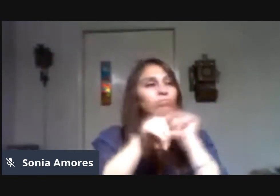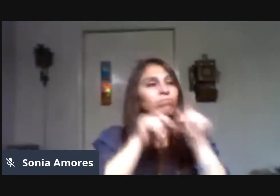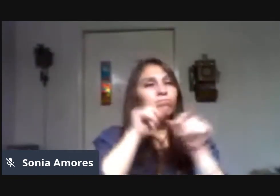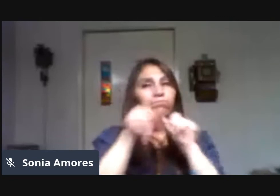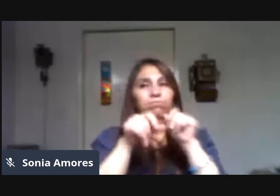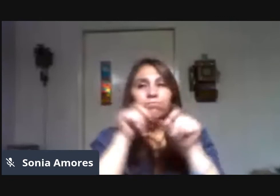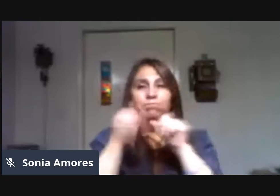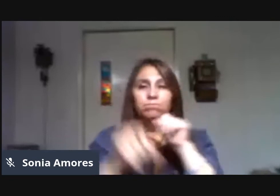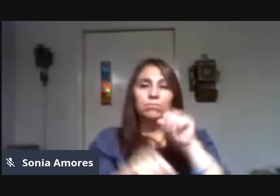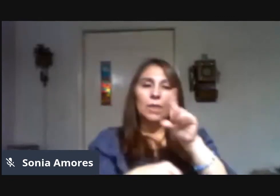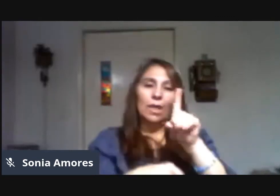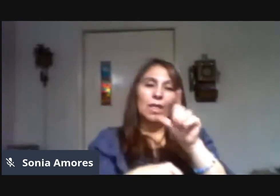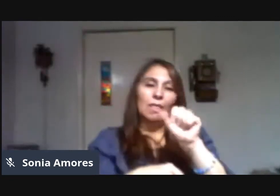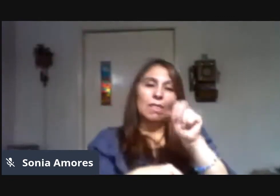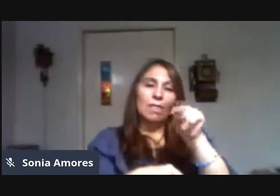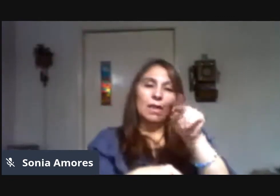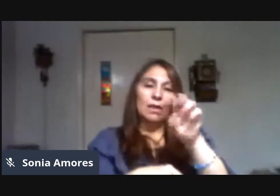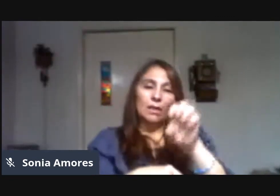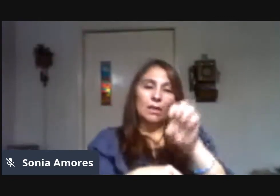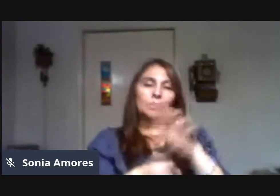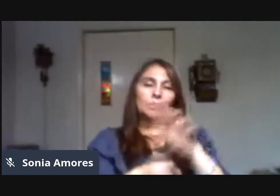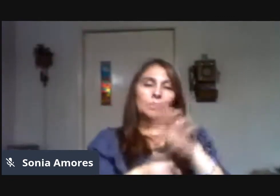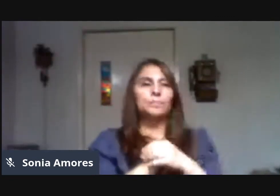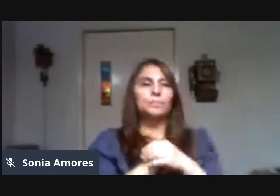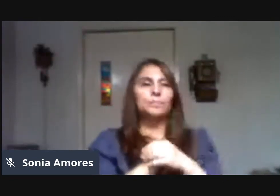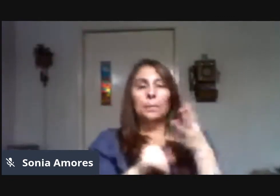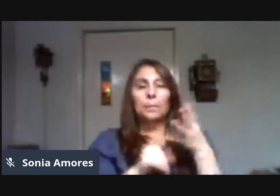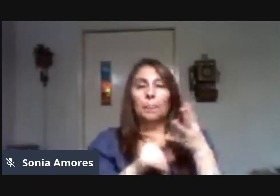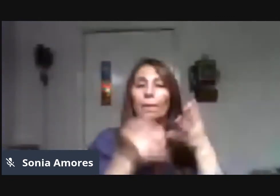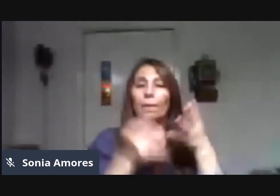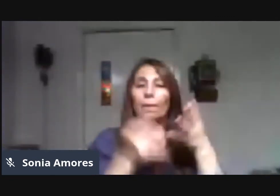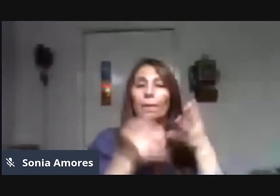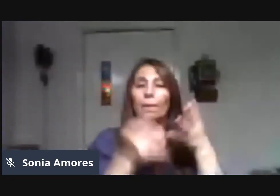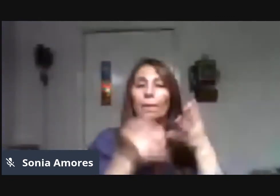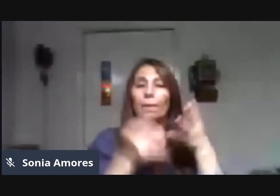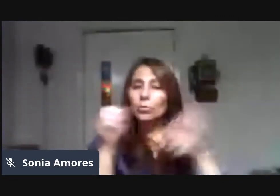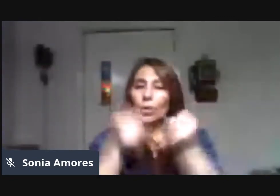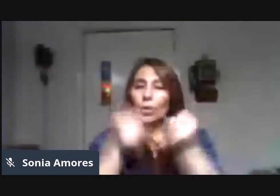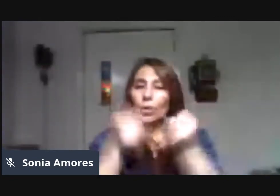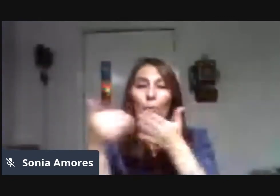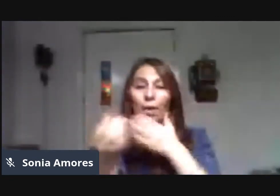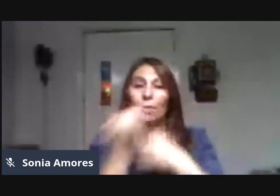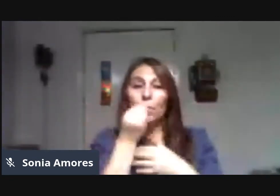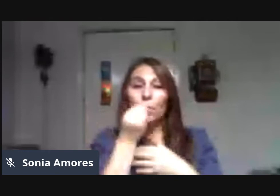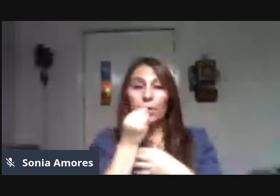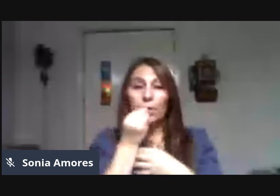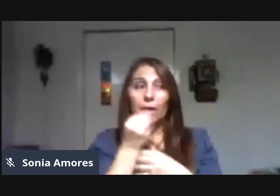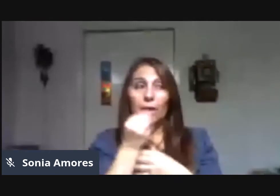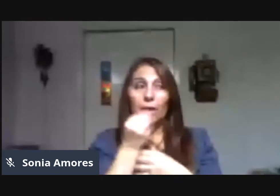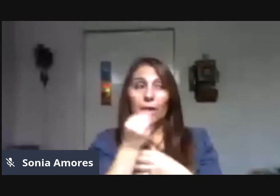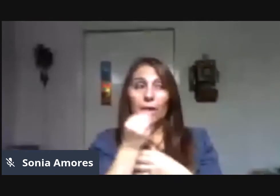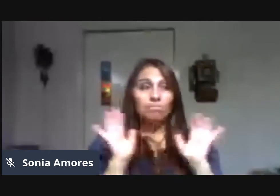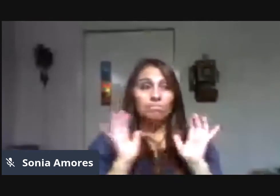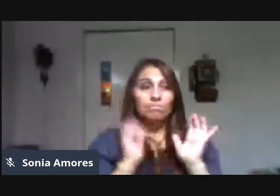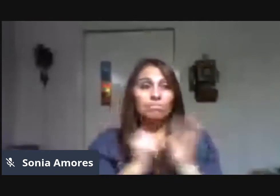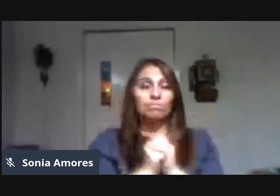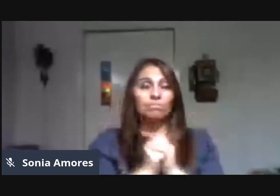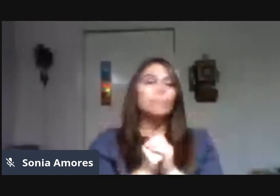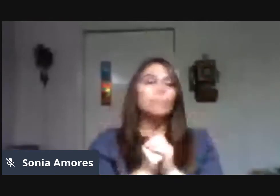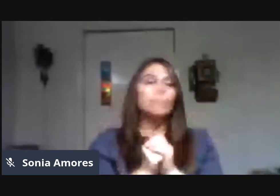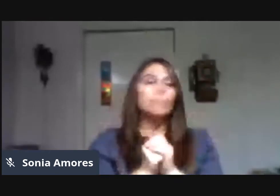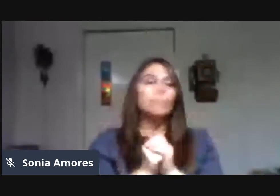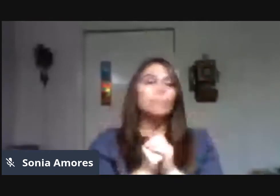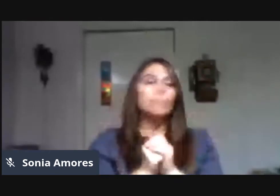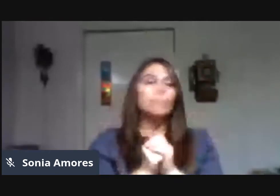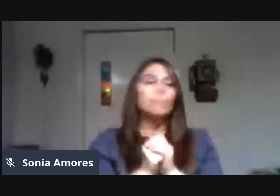¿Cuántos realmente tienen la posibilidad de comprar alimentos? Entonces, la condición de la